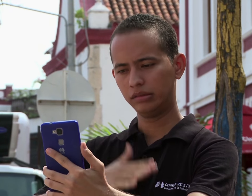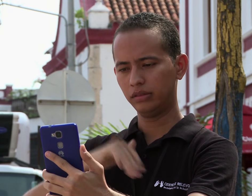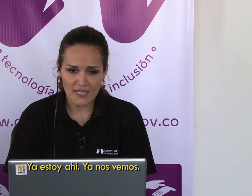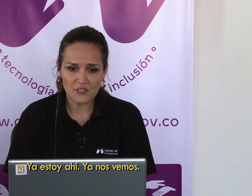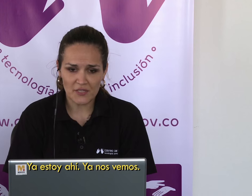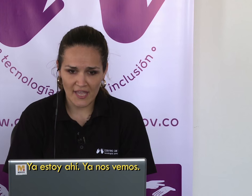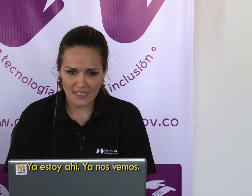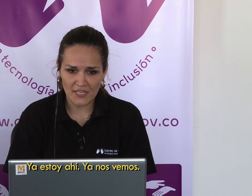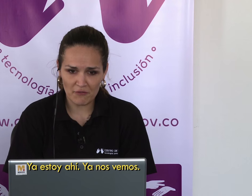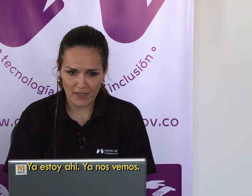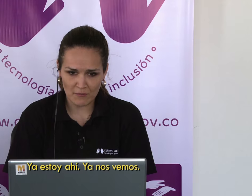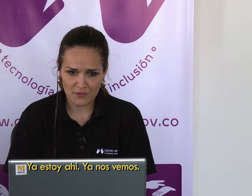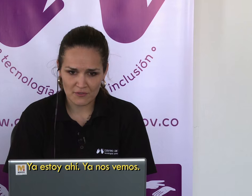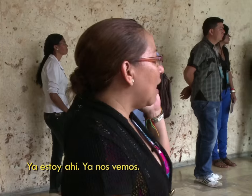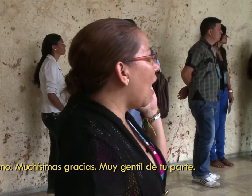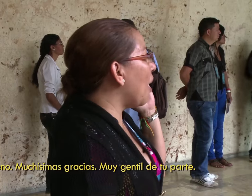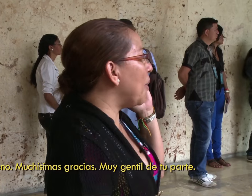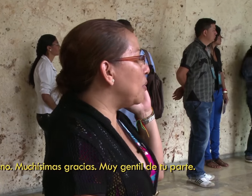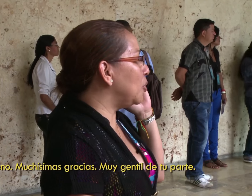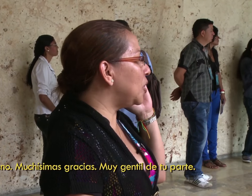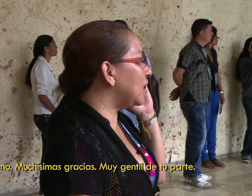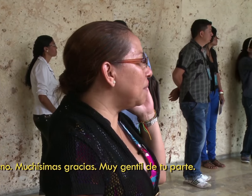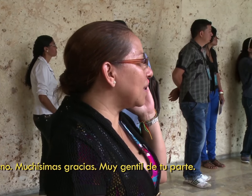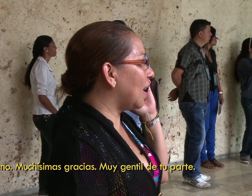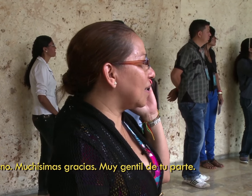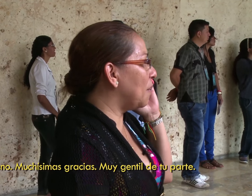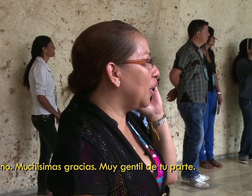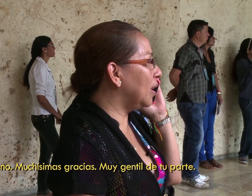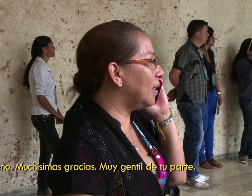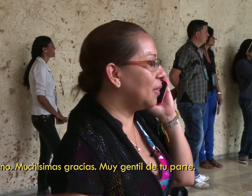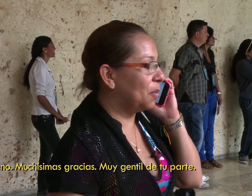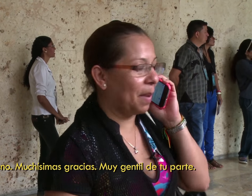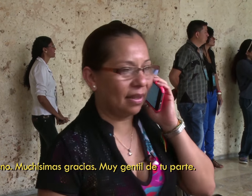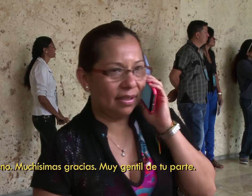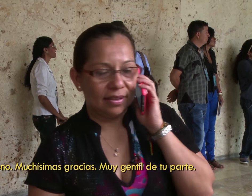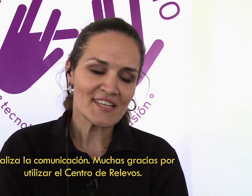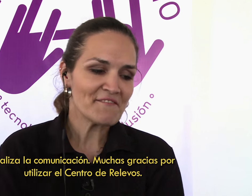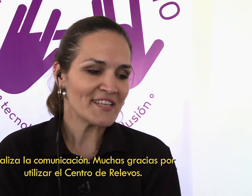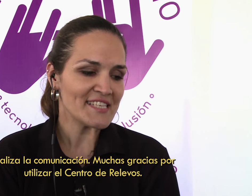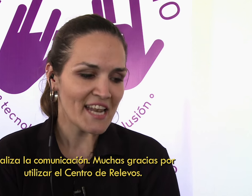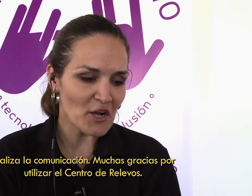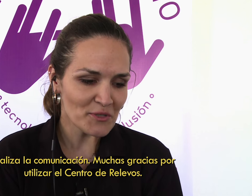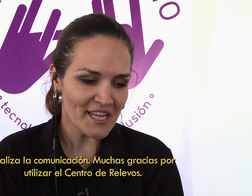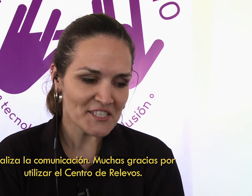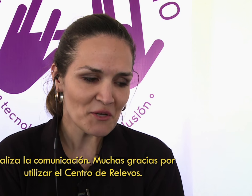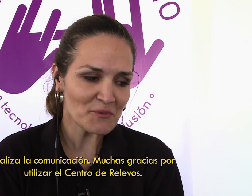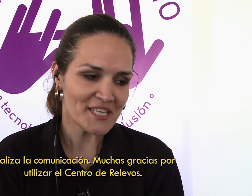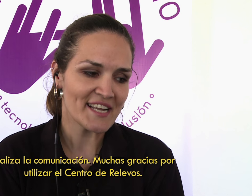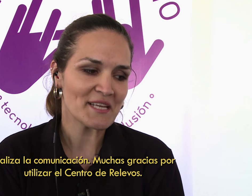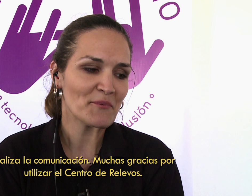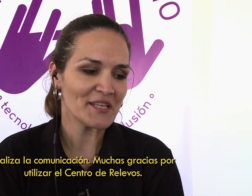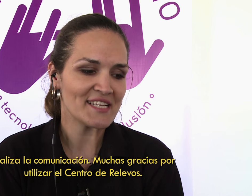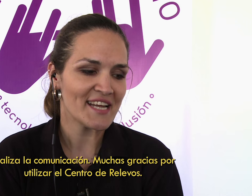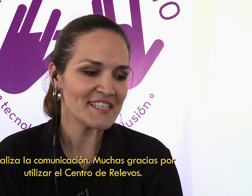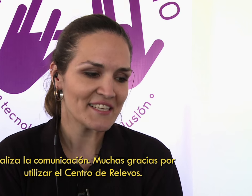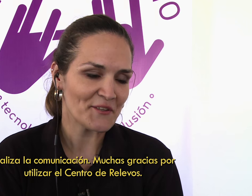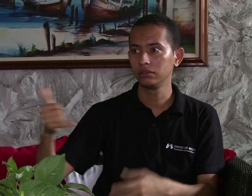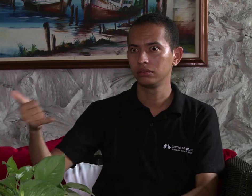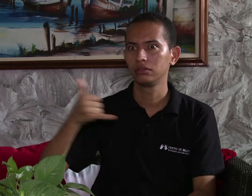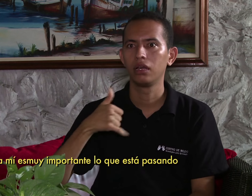Ya estoy ahí, ya nos vemos. Ah, bueno, muchísimas gracias, muy gentil de su parte. Finaliza la comunicación, muchas gracias por utilizar el centro de relevo. Para